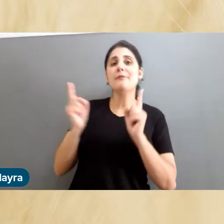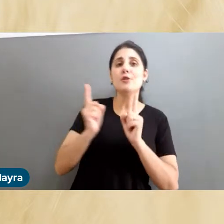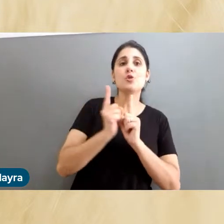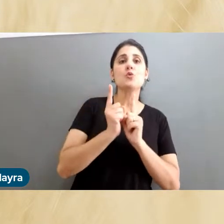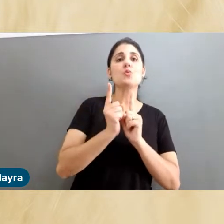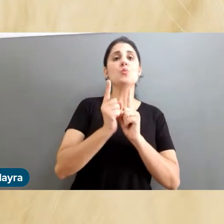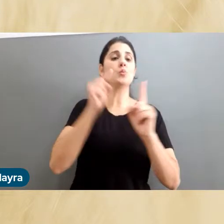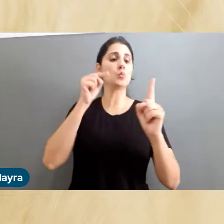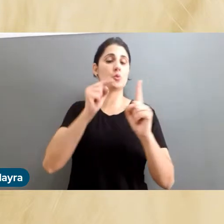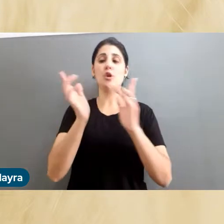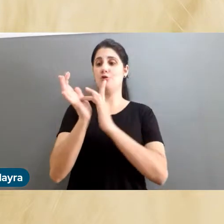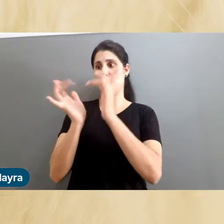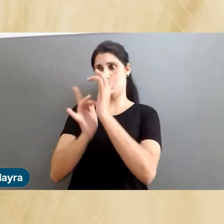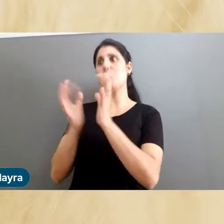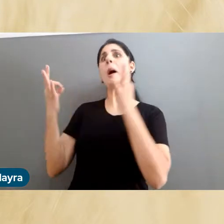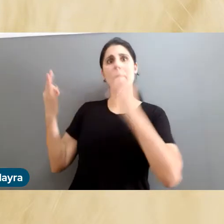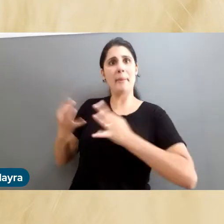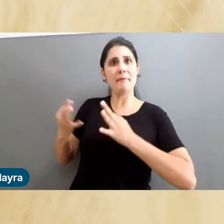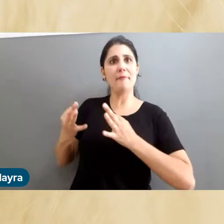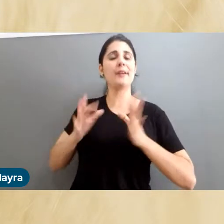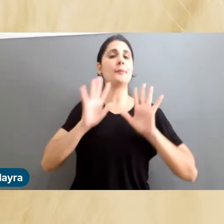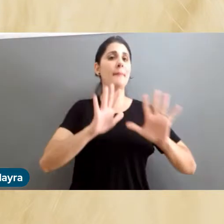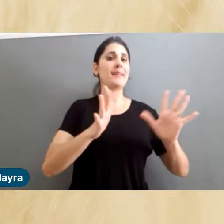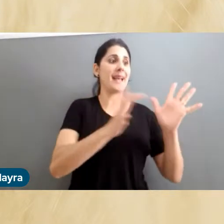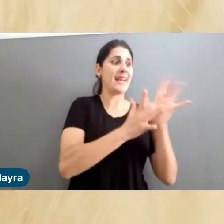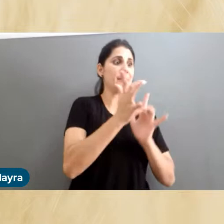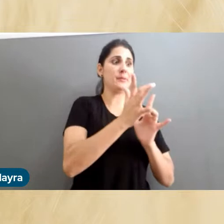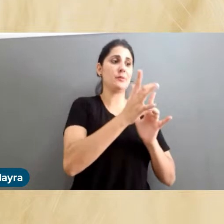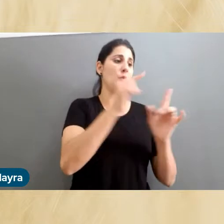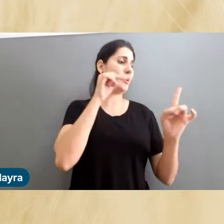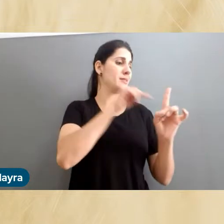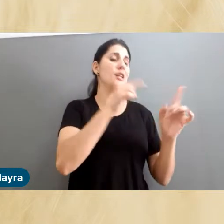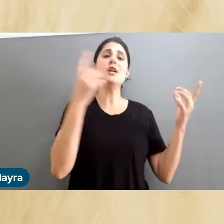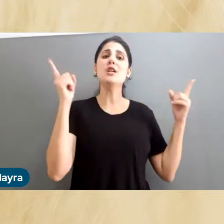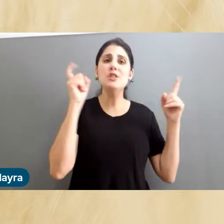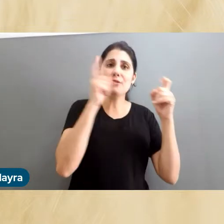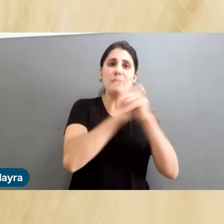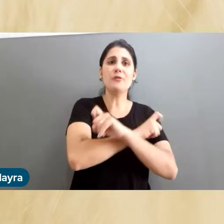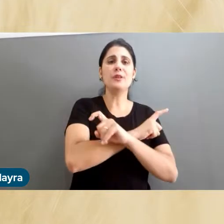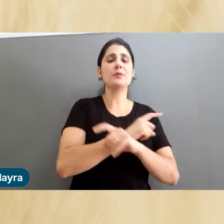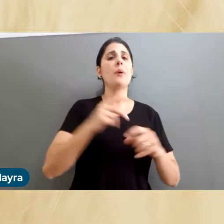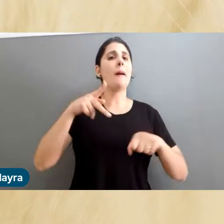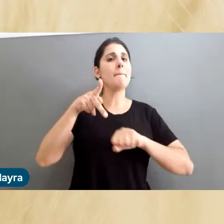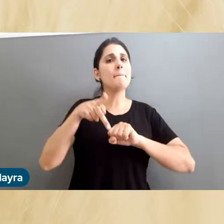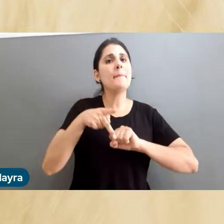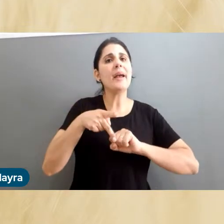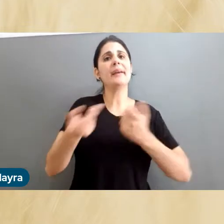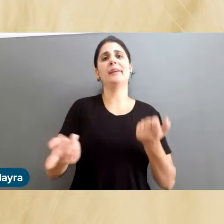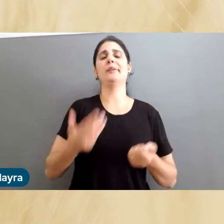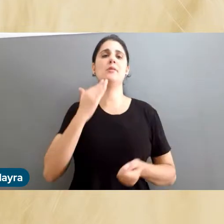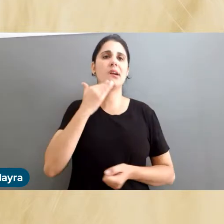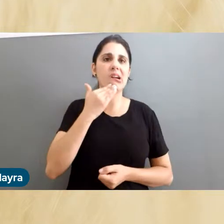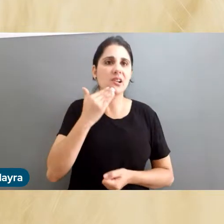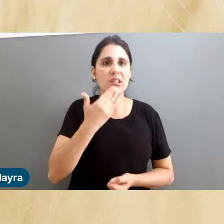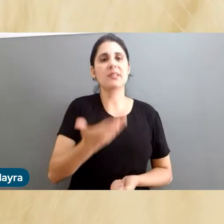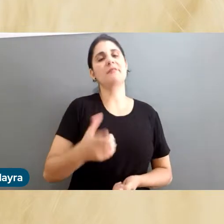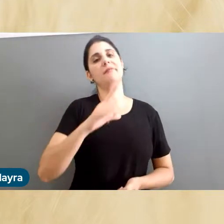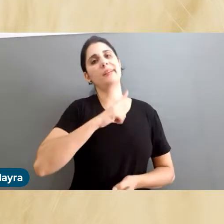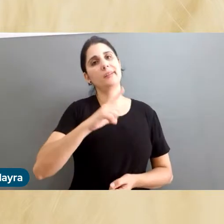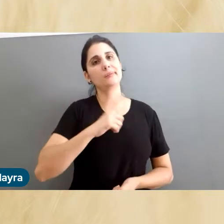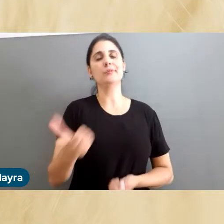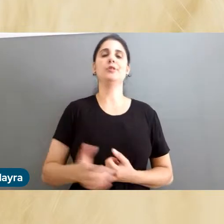com pessoas que tinham as suas dificuldades. Pedro negou Jesus, mesmo depois de ter sido